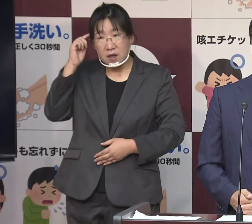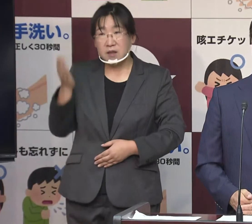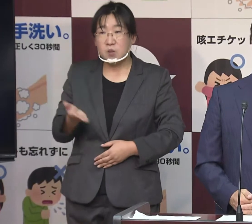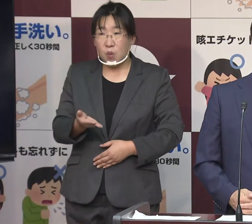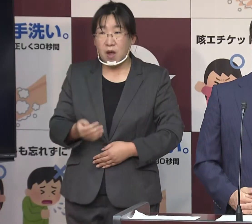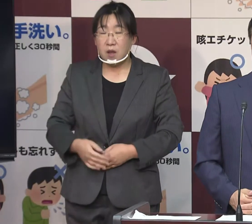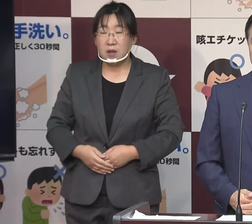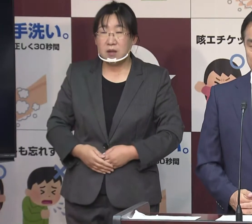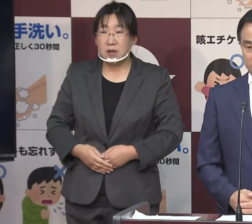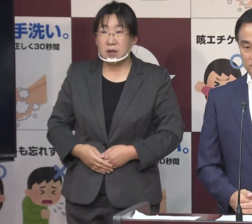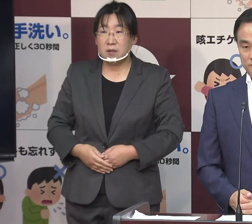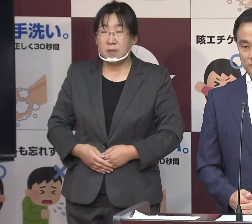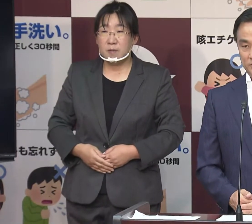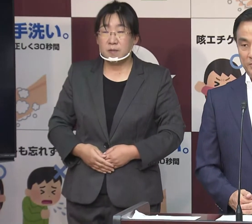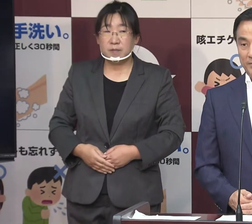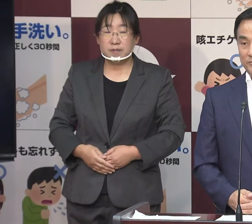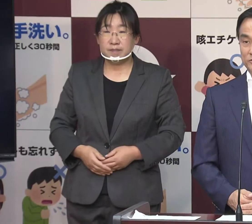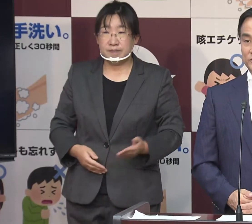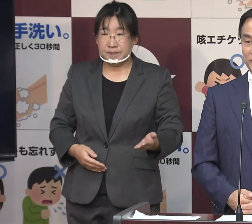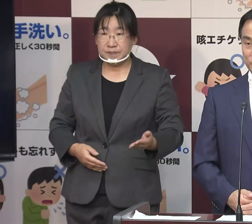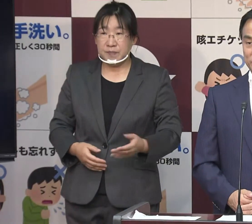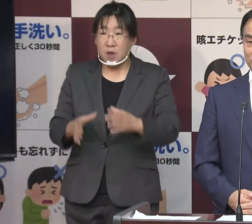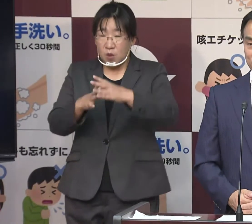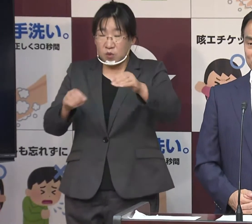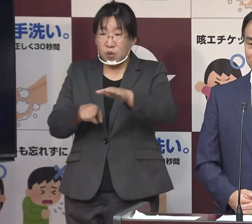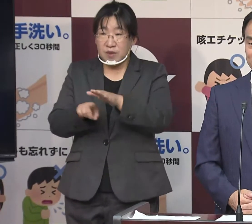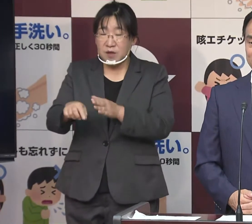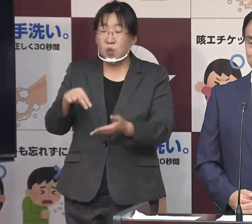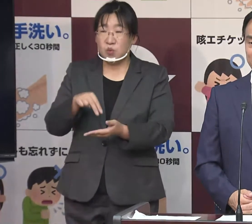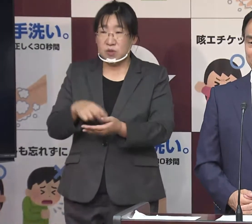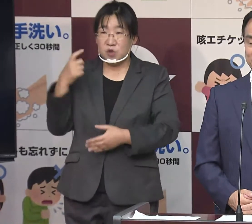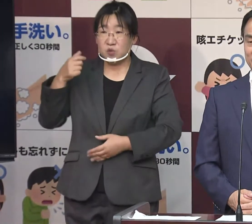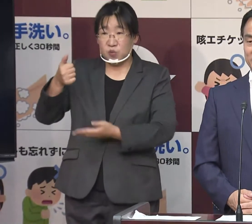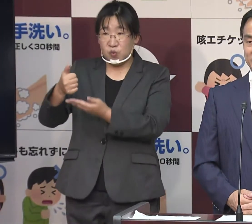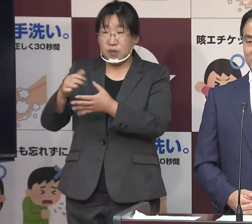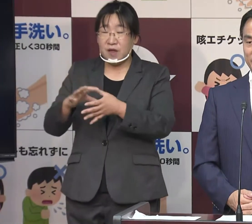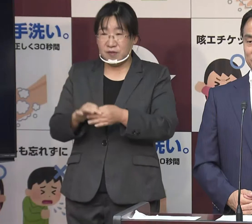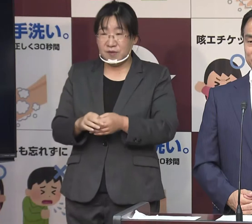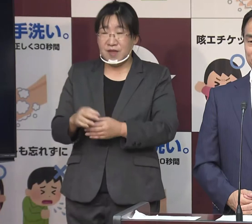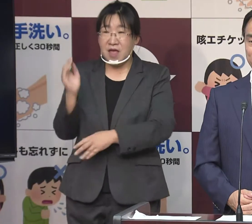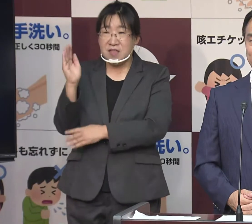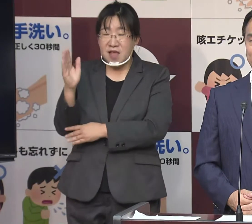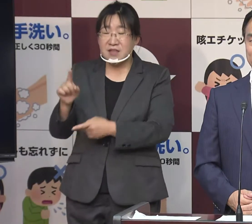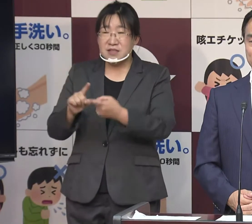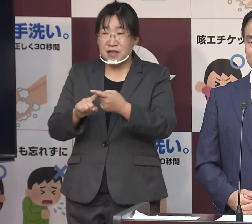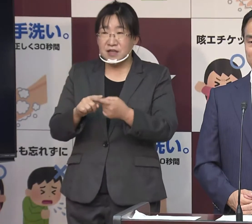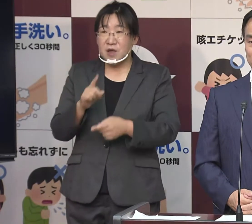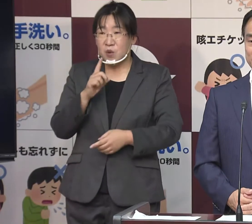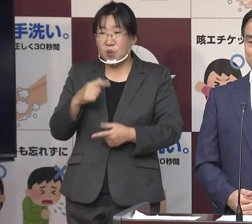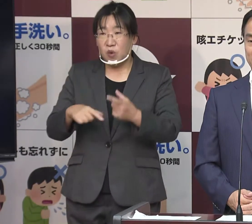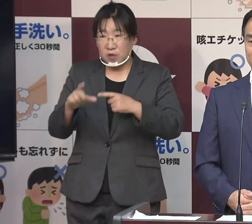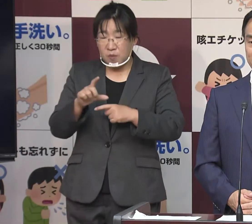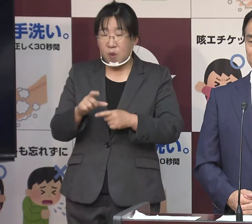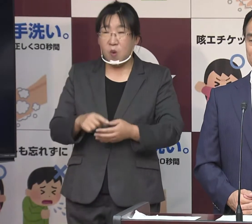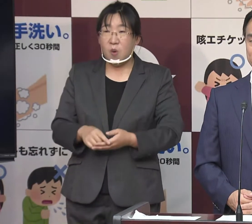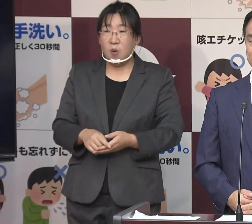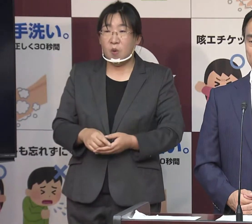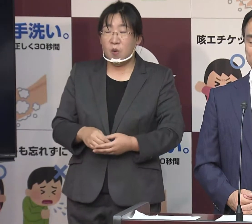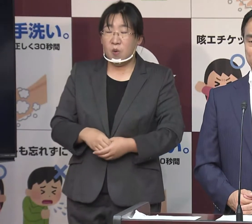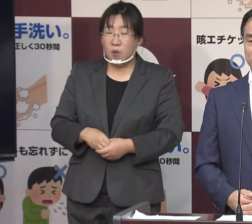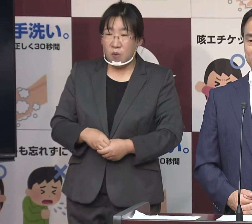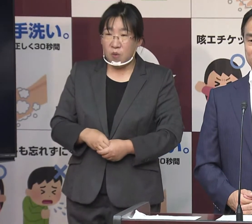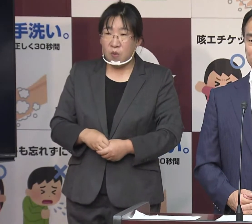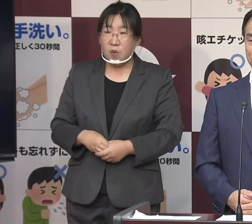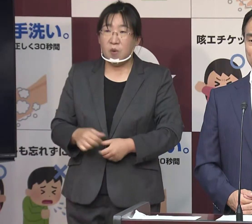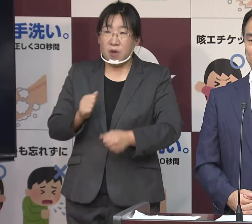うか。 そうですね、まあ、まあ国の代表としての総理ですので、まあ、政治的な面というよりはやっぱりそういった立場でですね、